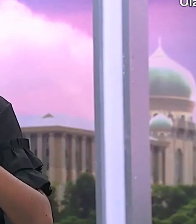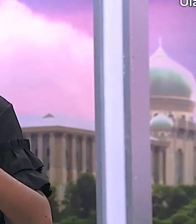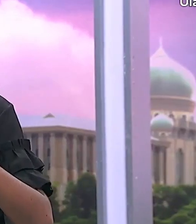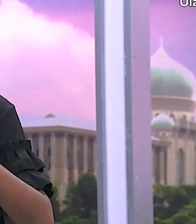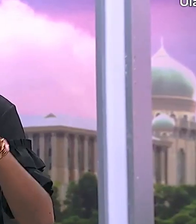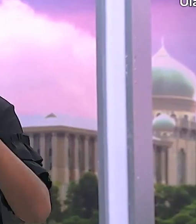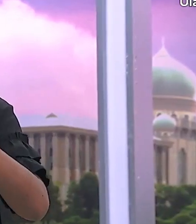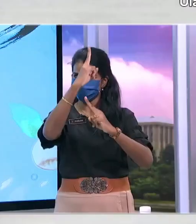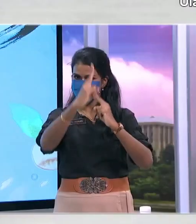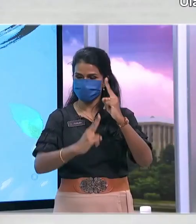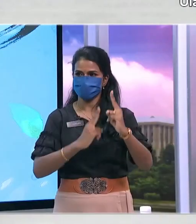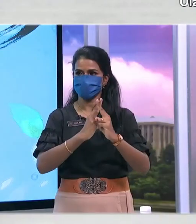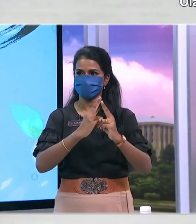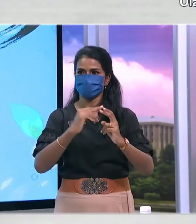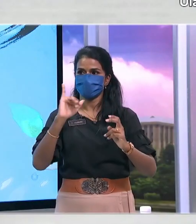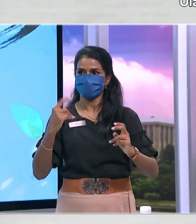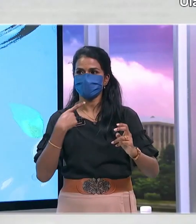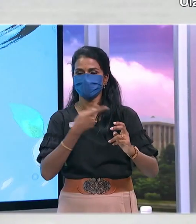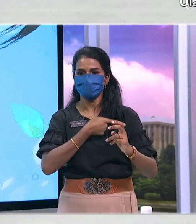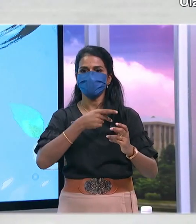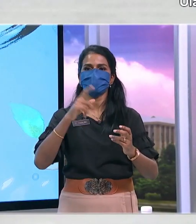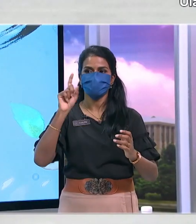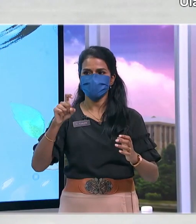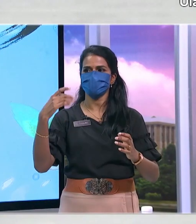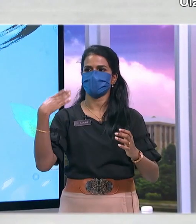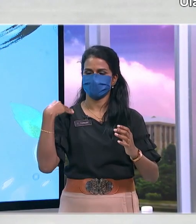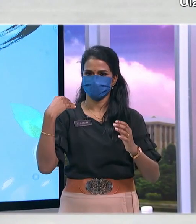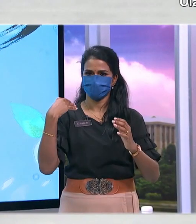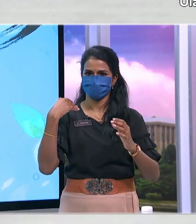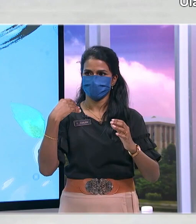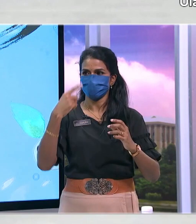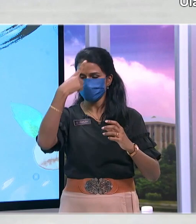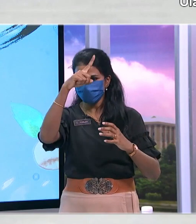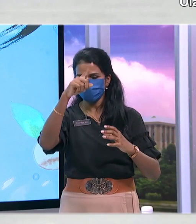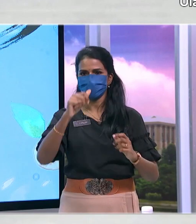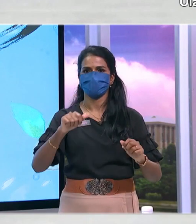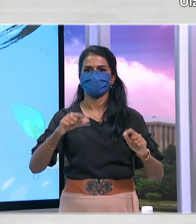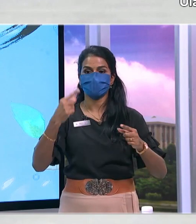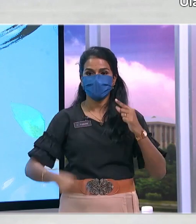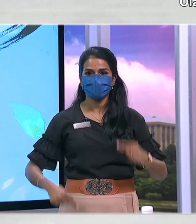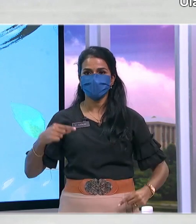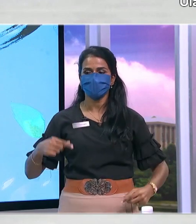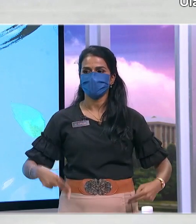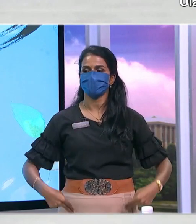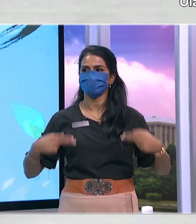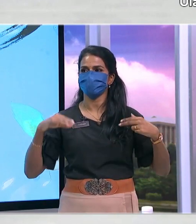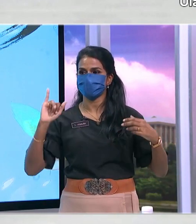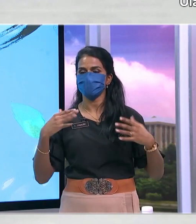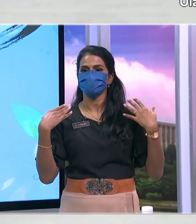nilai universal yang kita mesti ada untuk gaya hidup yang